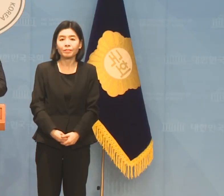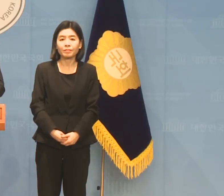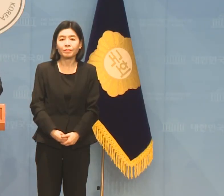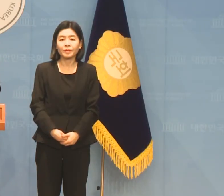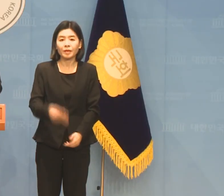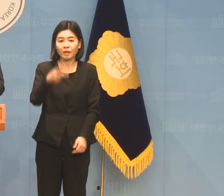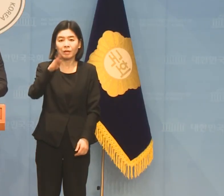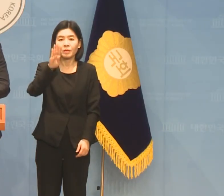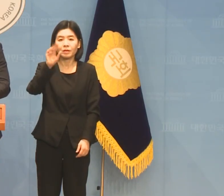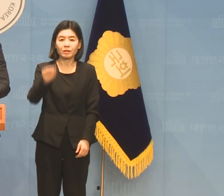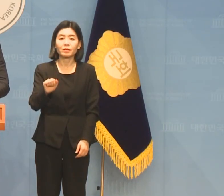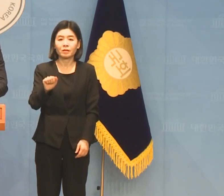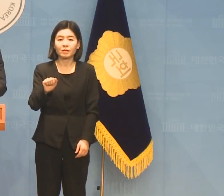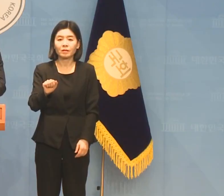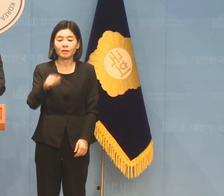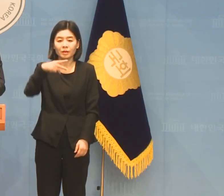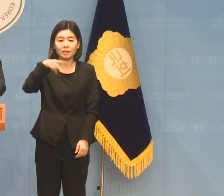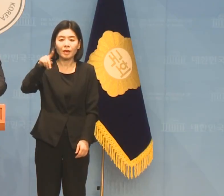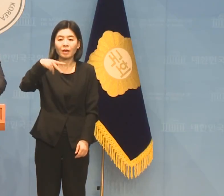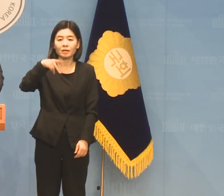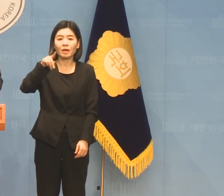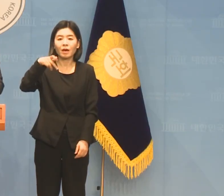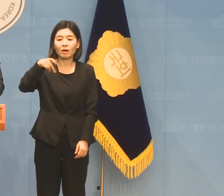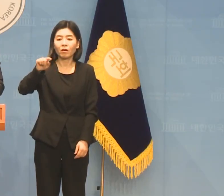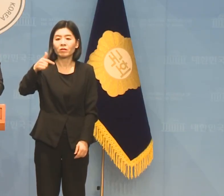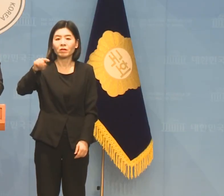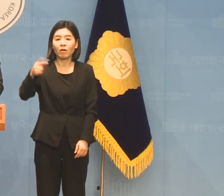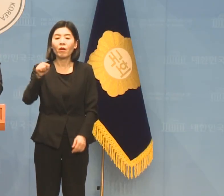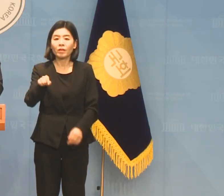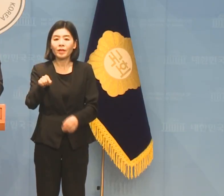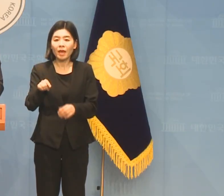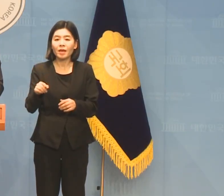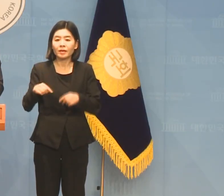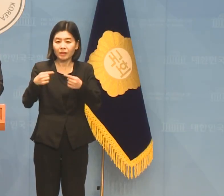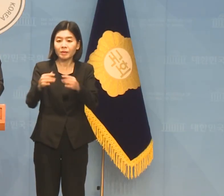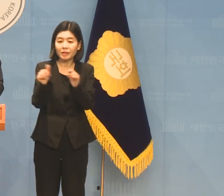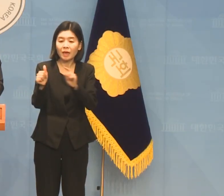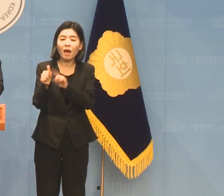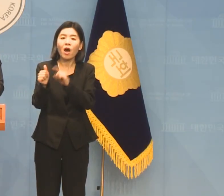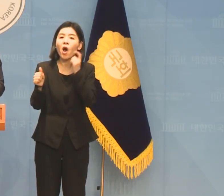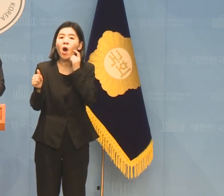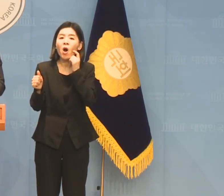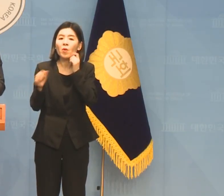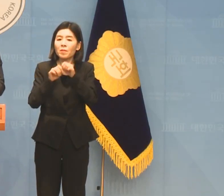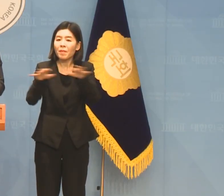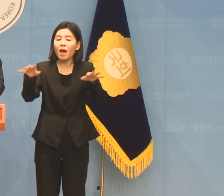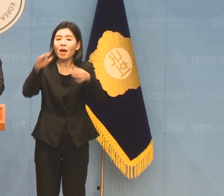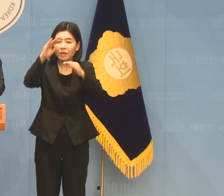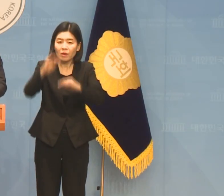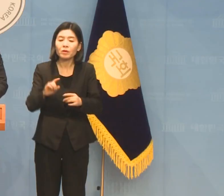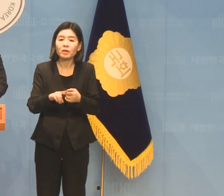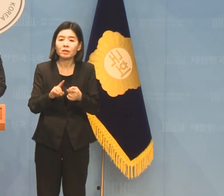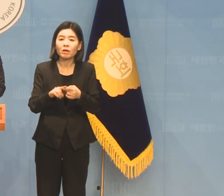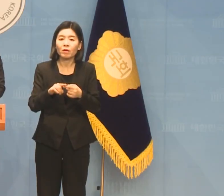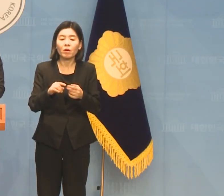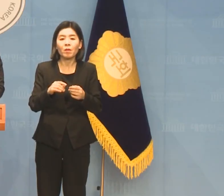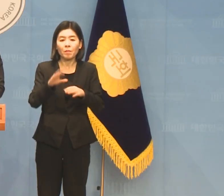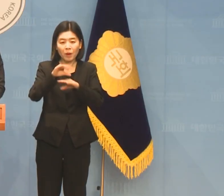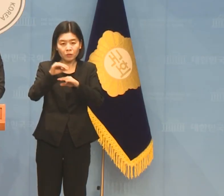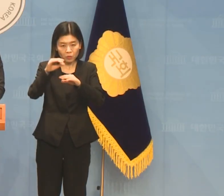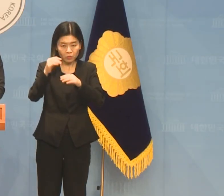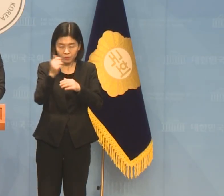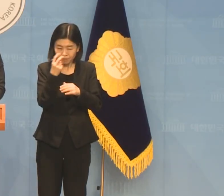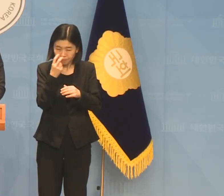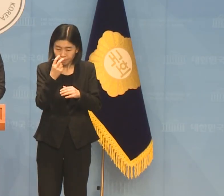네, KBS 사사건건 패널의 허위사실 유포 행위에 대한 방심위 신고 등 방송 대응 보고를 드리겠습니다.